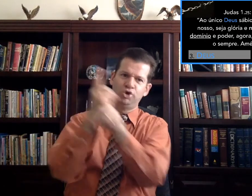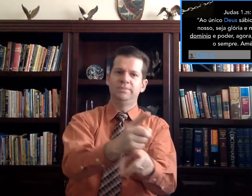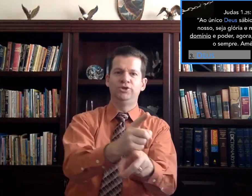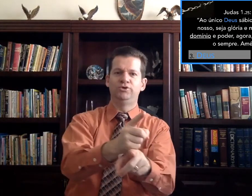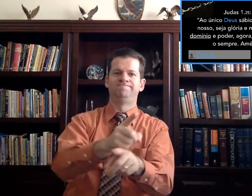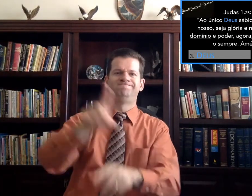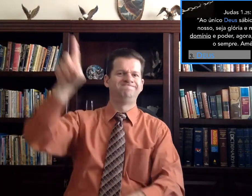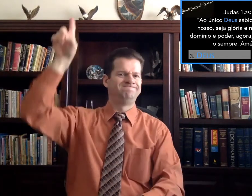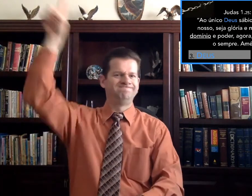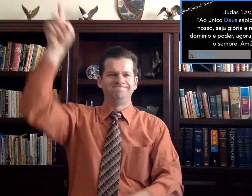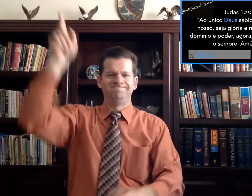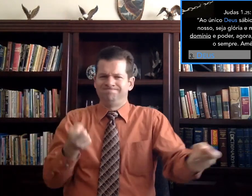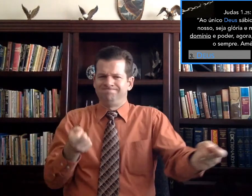domínio.